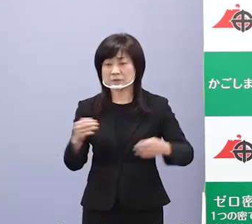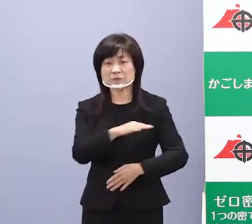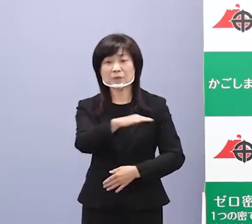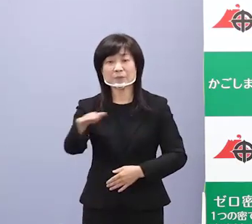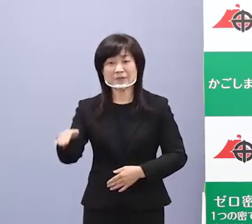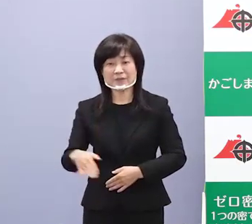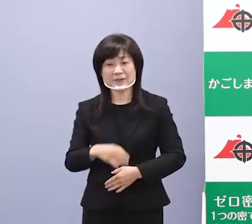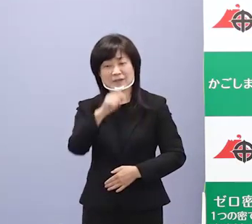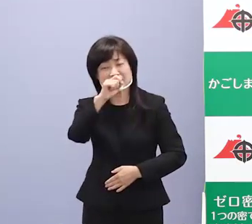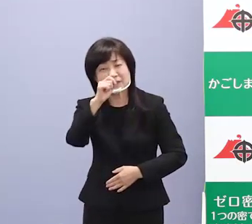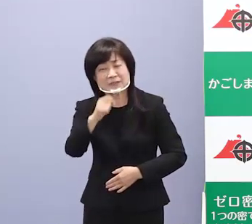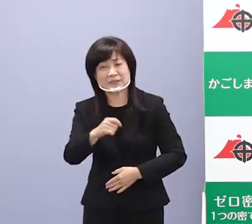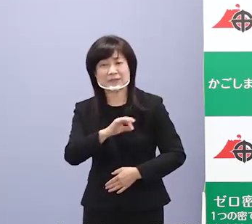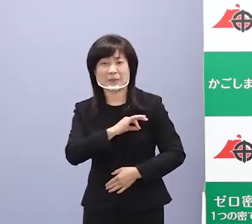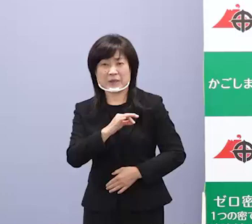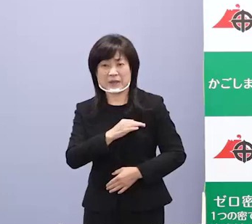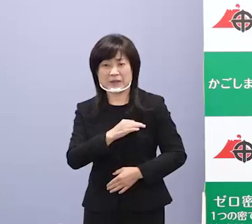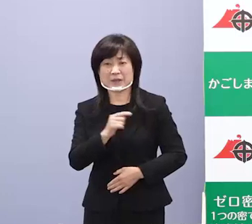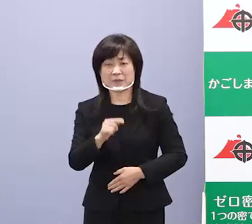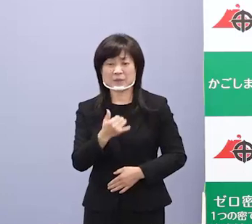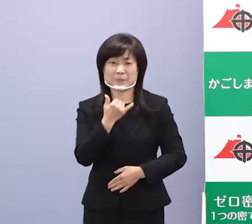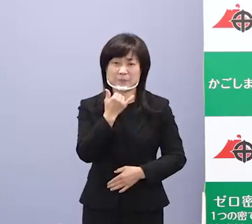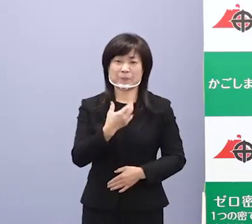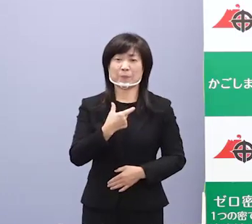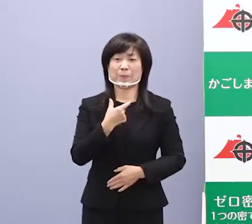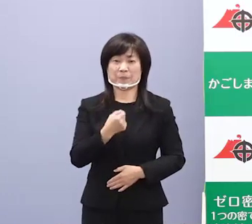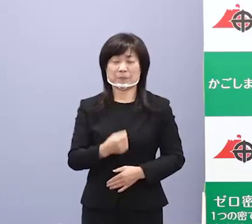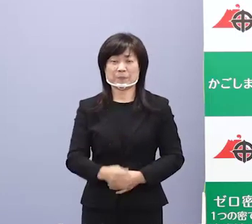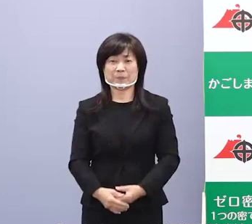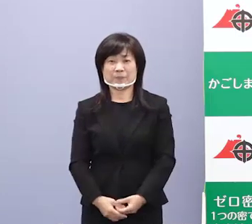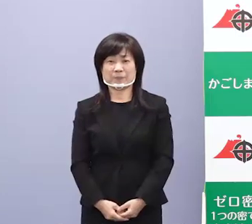親しまれる校名をお待ちしております。